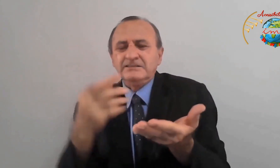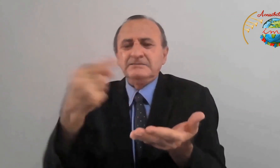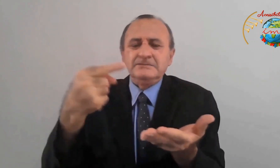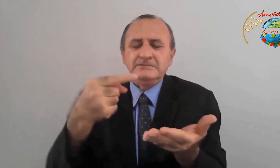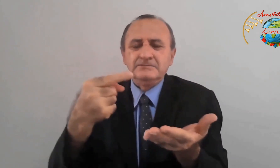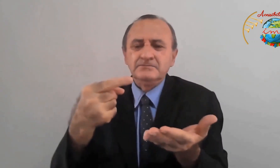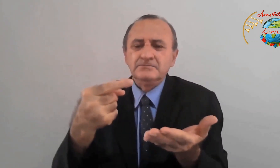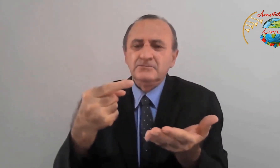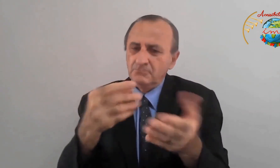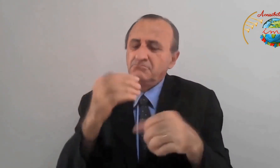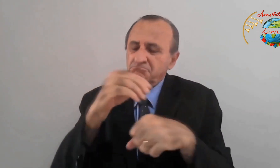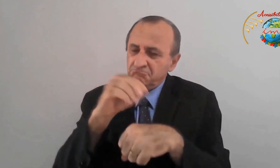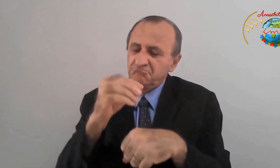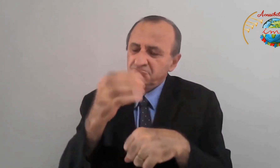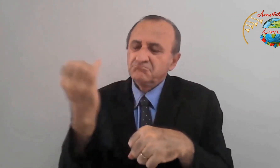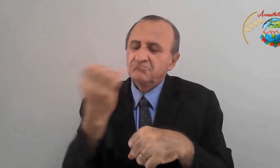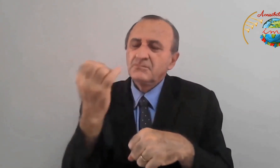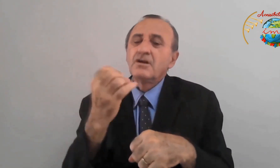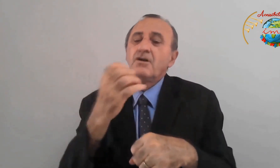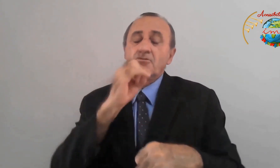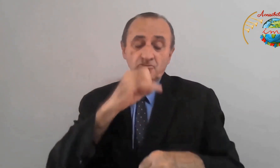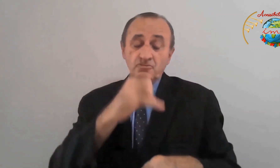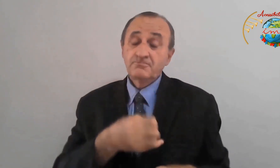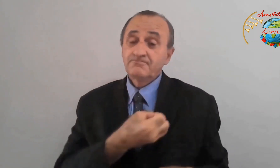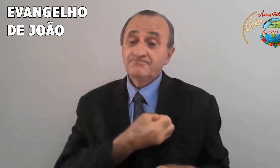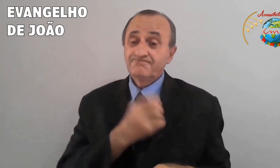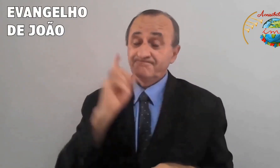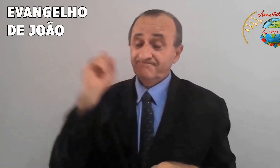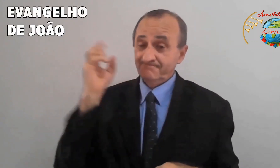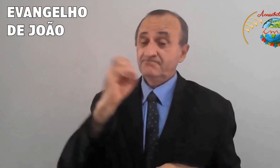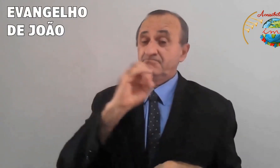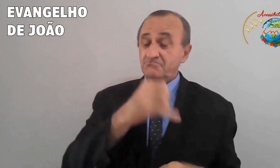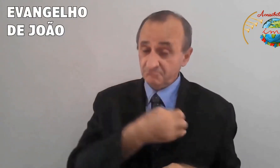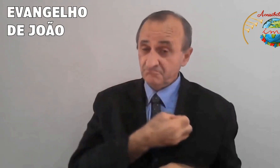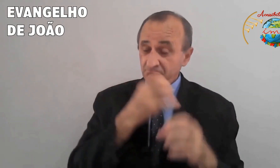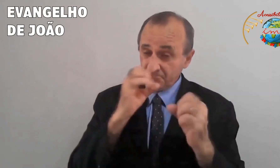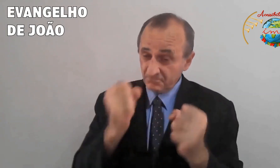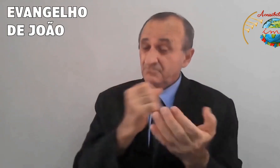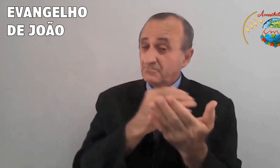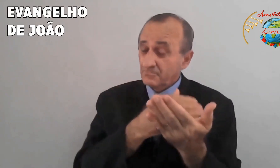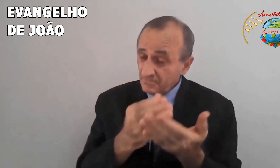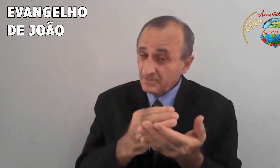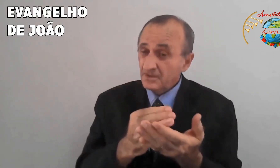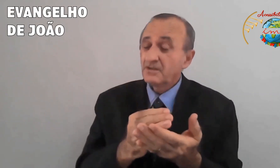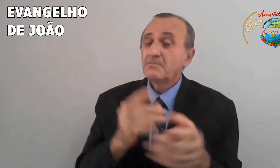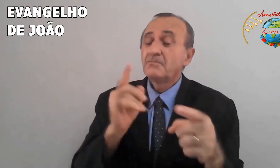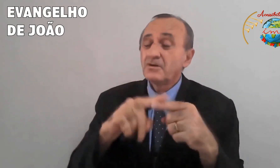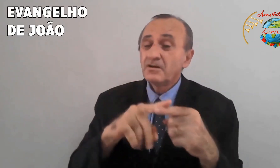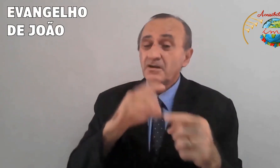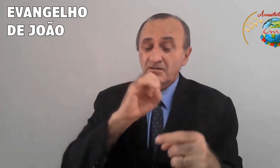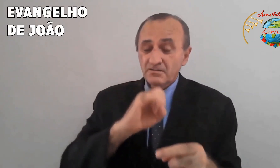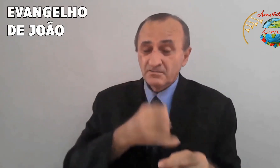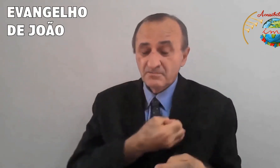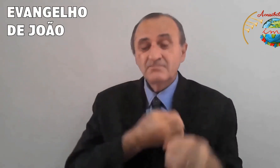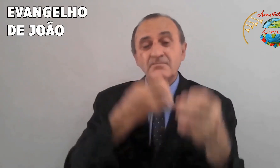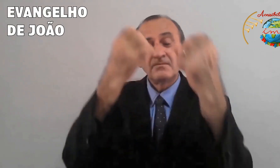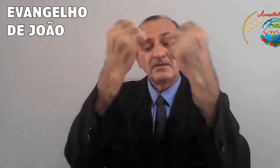as pessoas perguntam, mas por onde eu começo? Olha, muitos começam pelo Evangelho de João, veja aqui, olha. Muitos começam porque